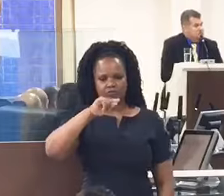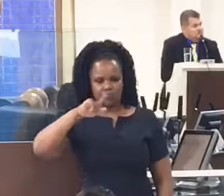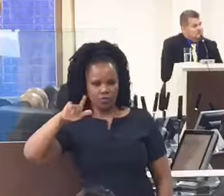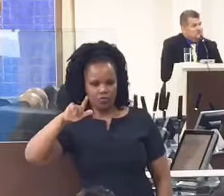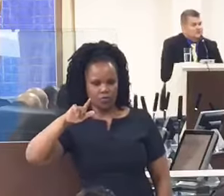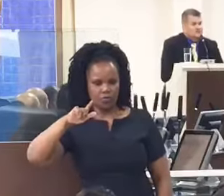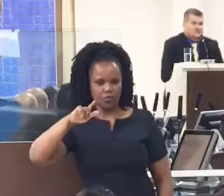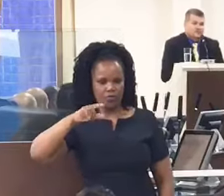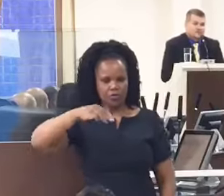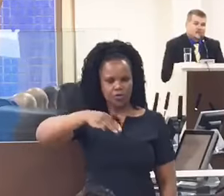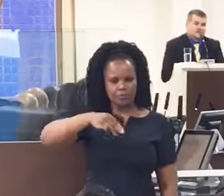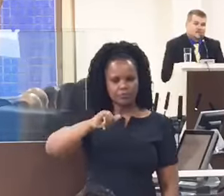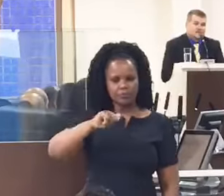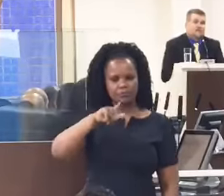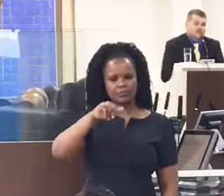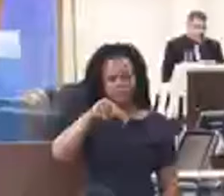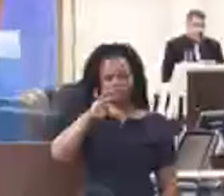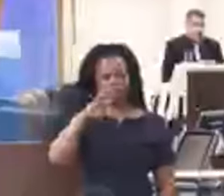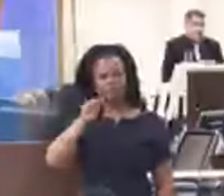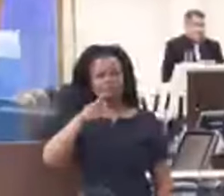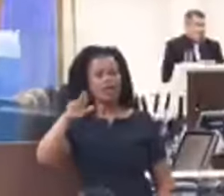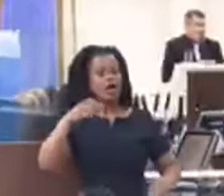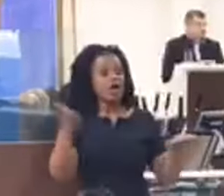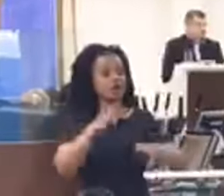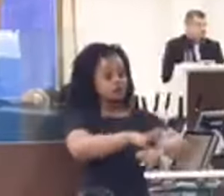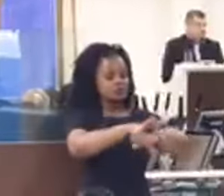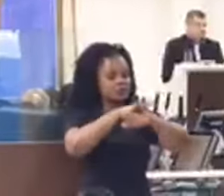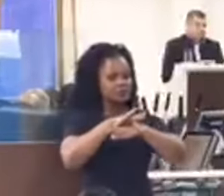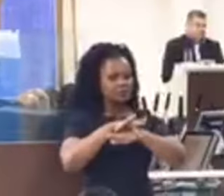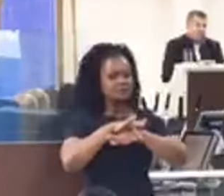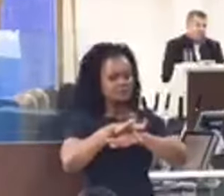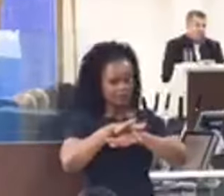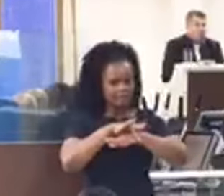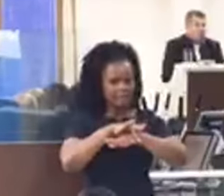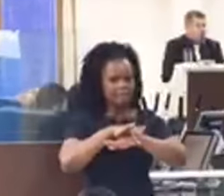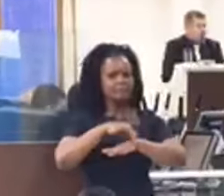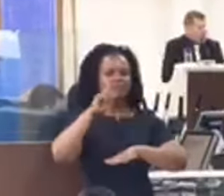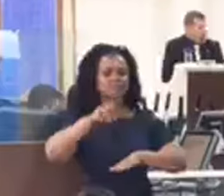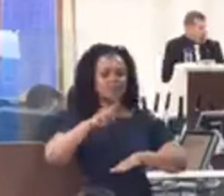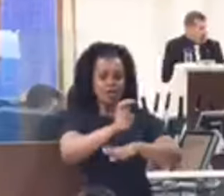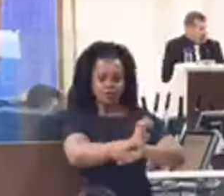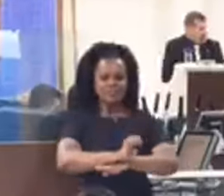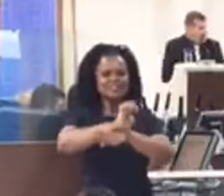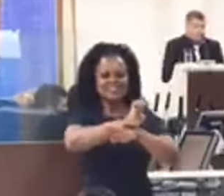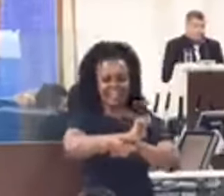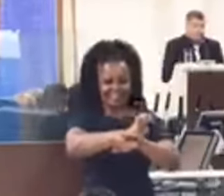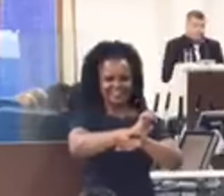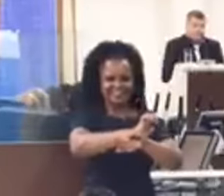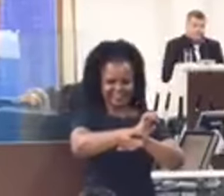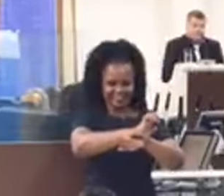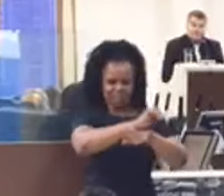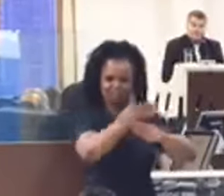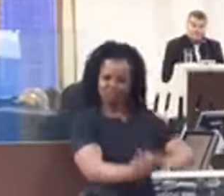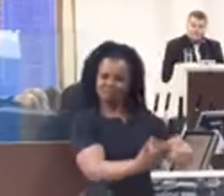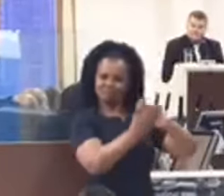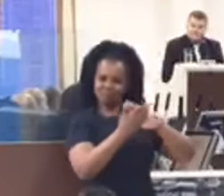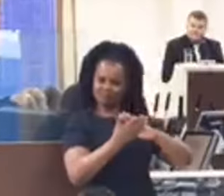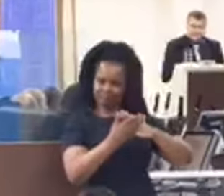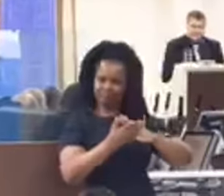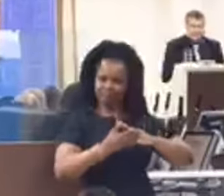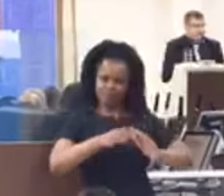todos os municípios é o estado, que tem uma parceria boa com o município, seja ela com a Polícia Civil, seja ela com a Polícia